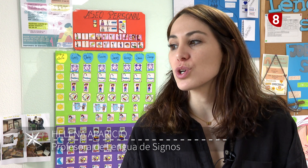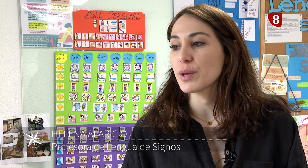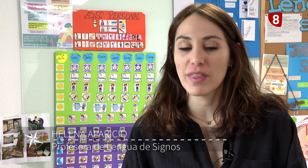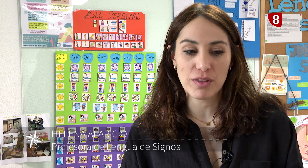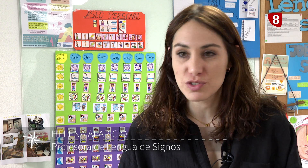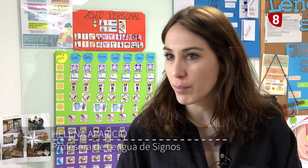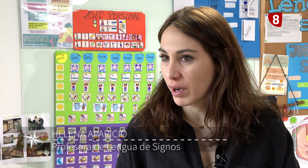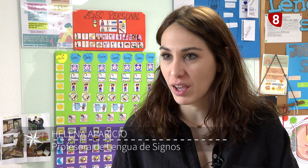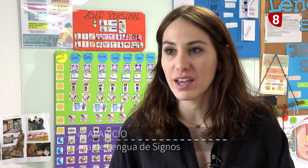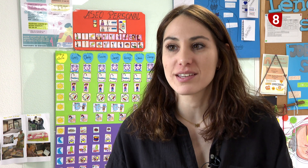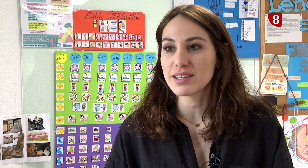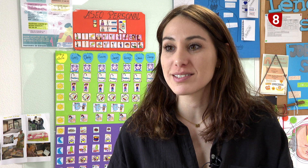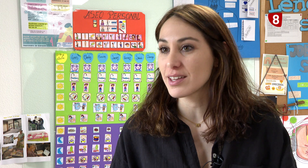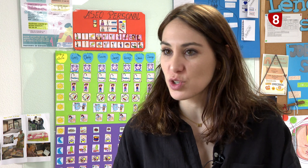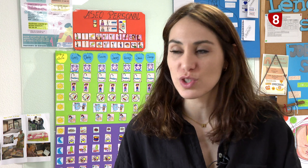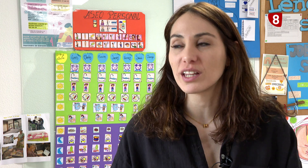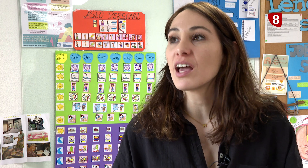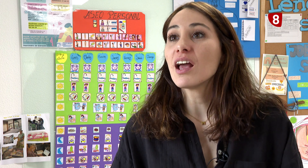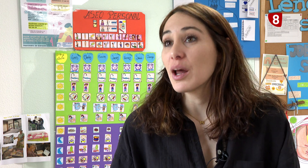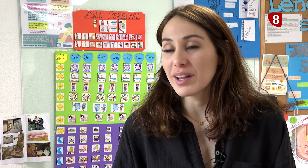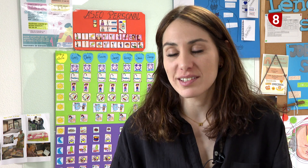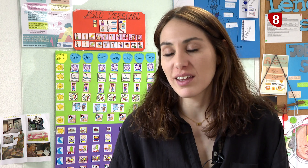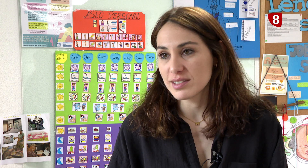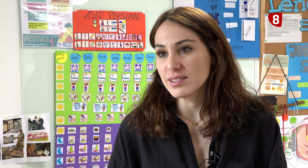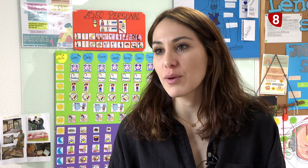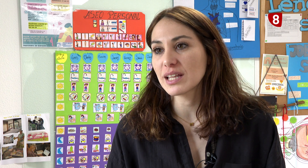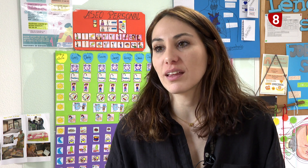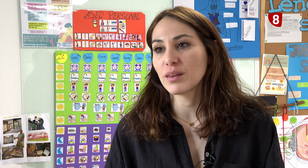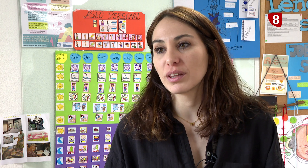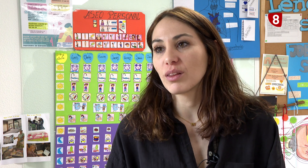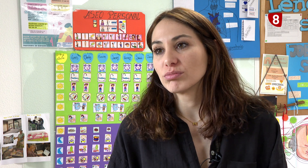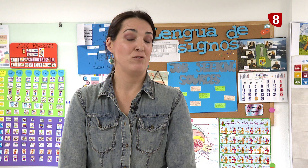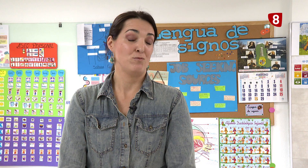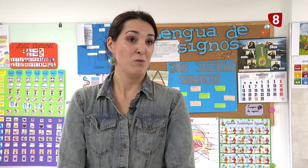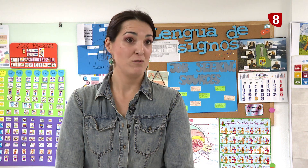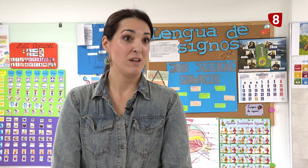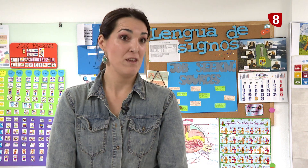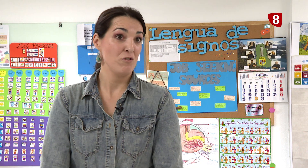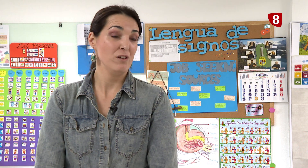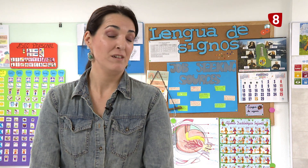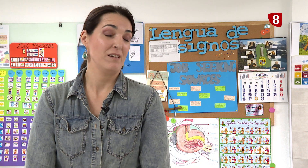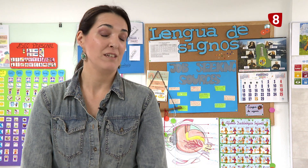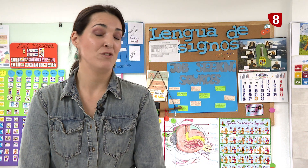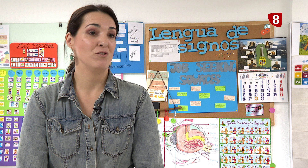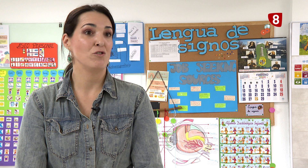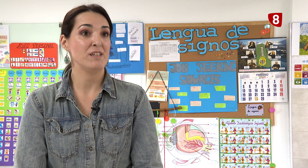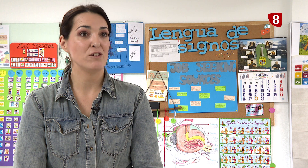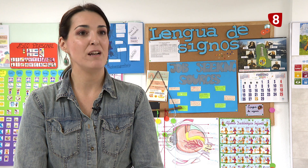en mediación siempre se sostiene. La verdad es que sí, está bastante demandado. Los módulos que yo doy, que son contexto de la